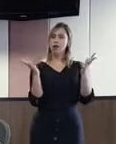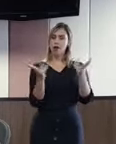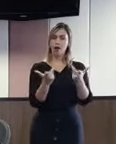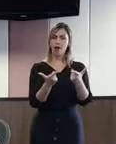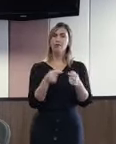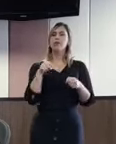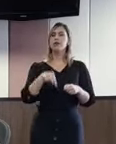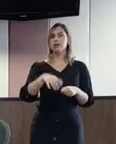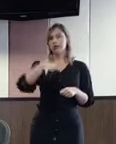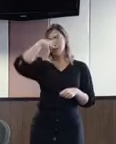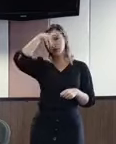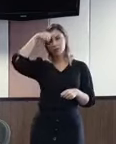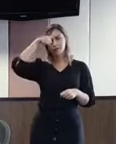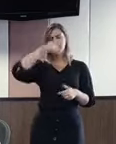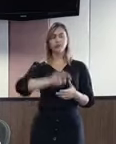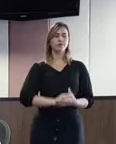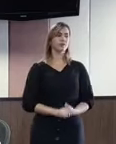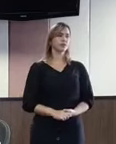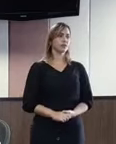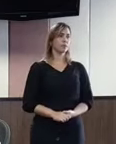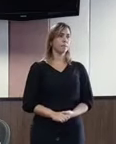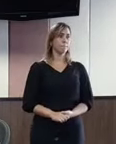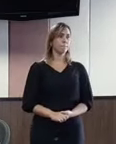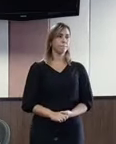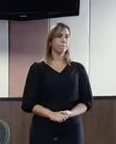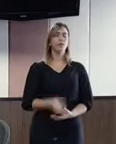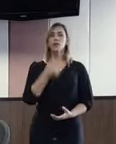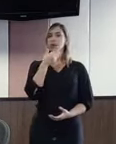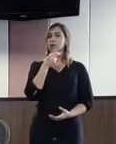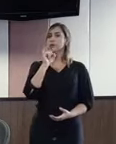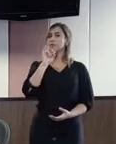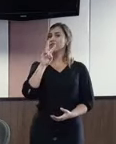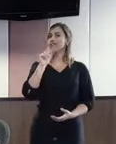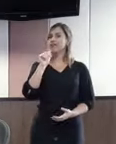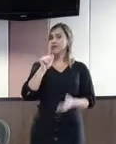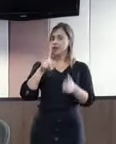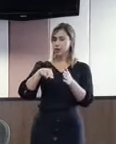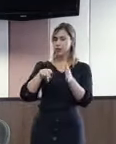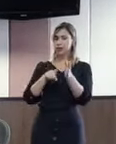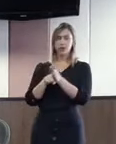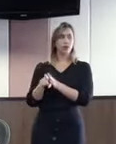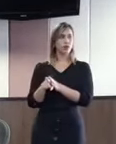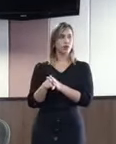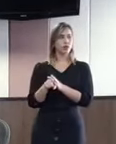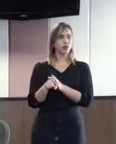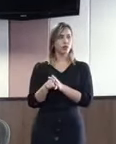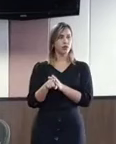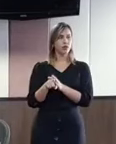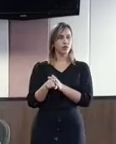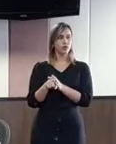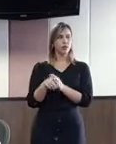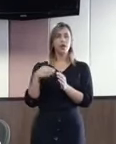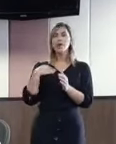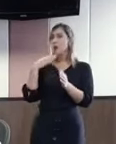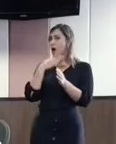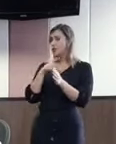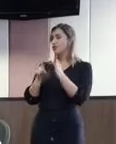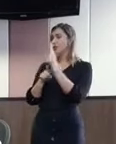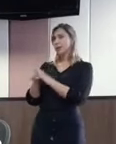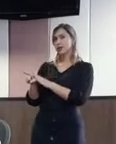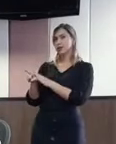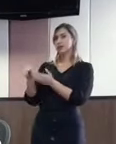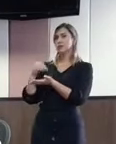qualidades com o povo mato-grossense. Ivan, Band FM Juína. Governador, essa pergunta acho que eu vou dirigir para o secretário Gilberto,